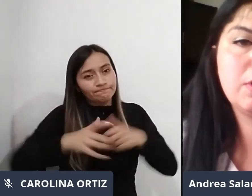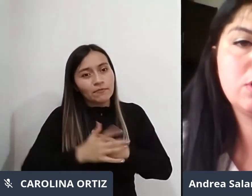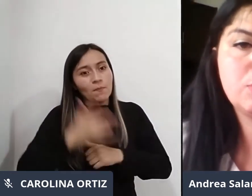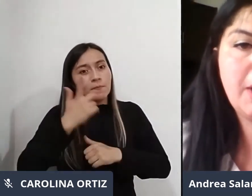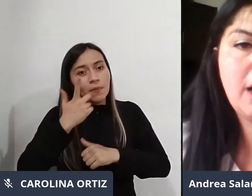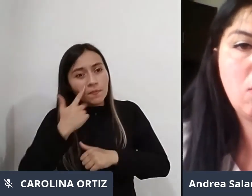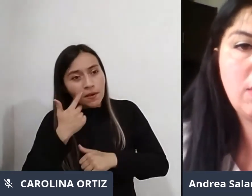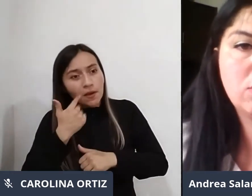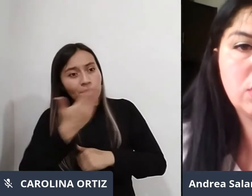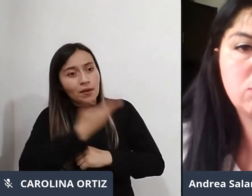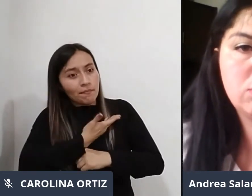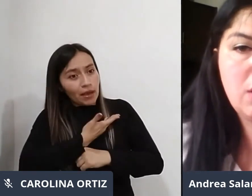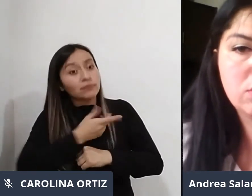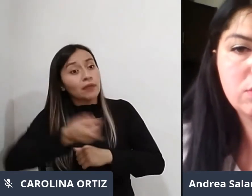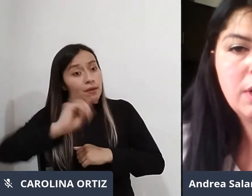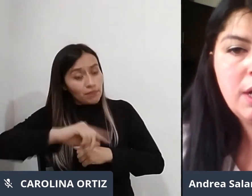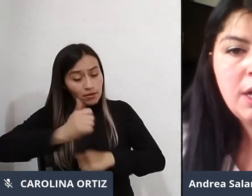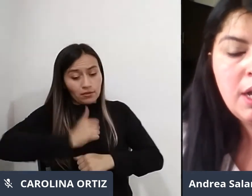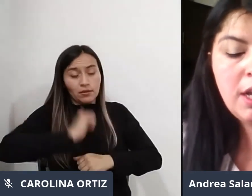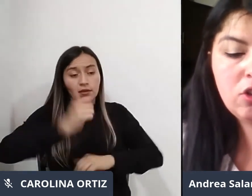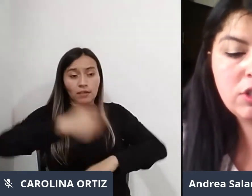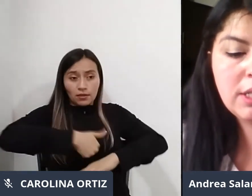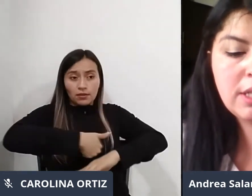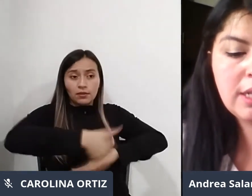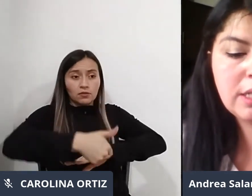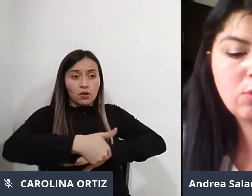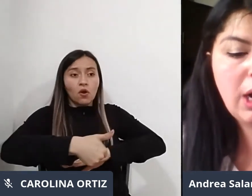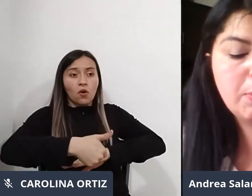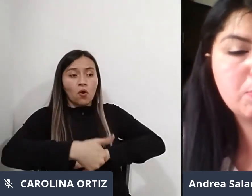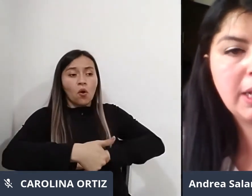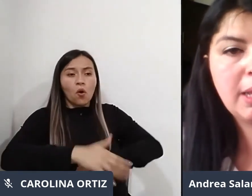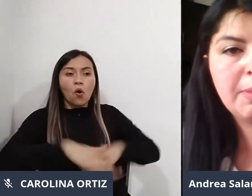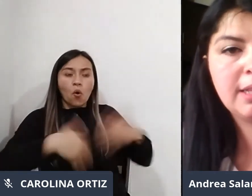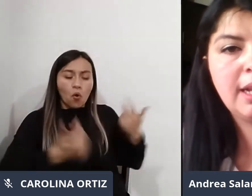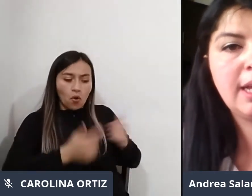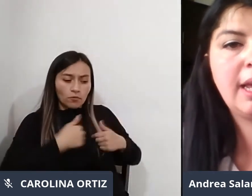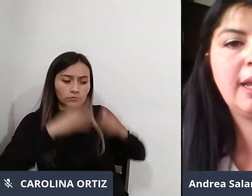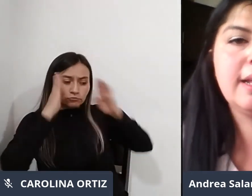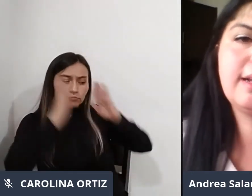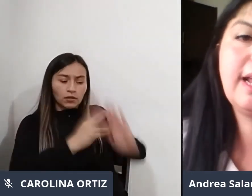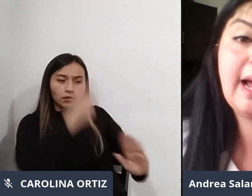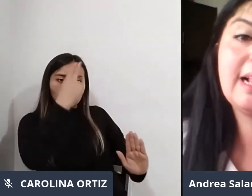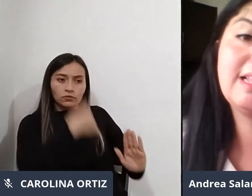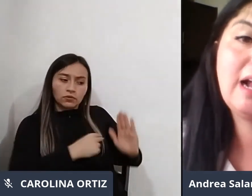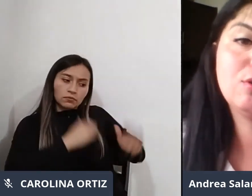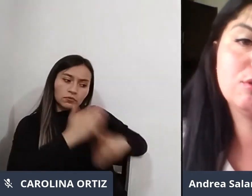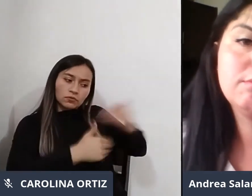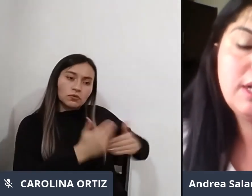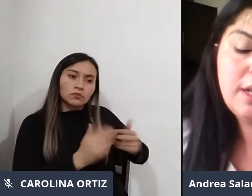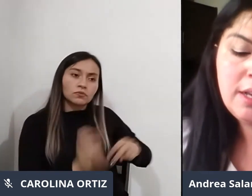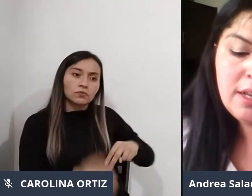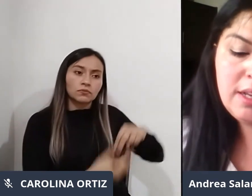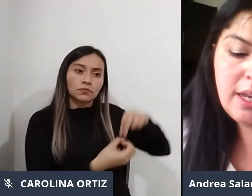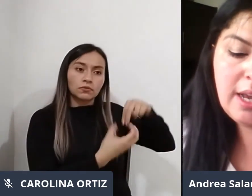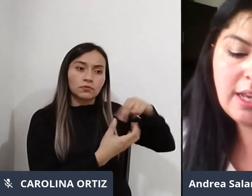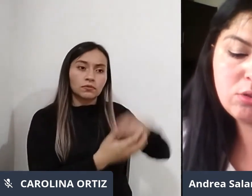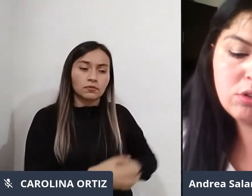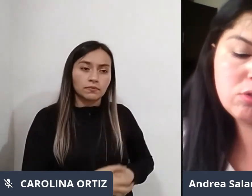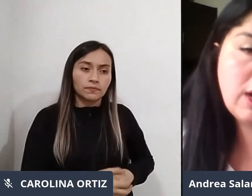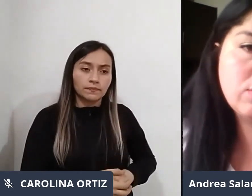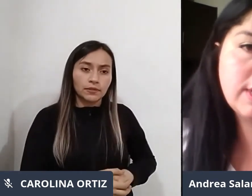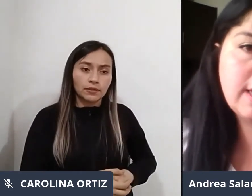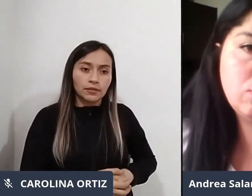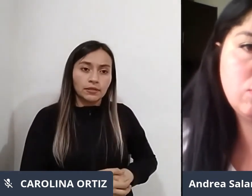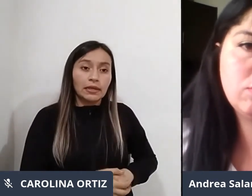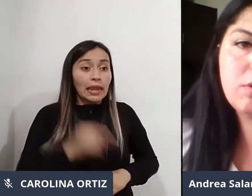apersonados de los procesos pedagógicos de sus hijos. Entonces, esa escuela pospandemia tiene que crear el diálogo. Y